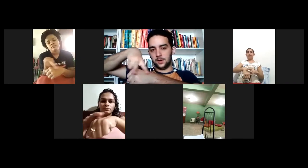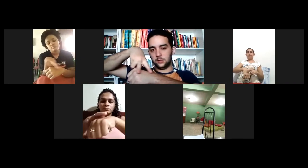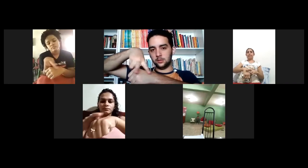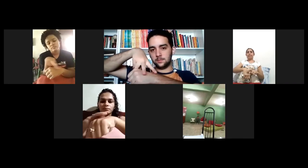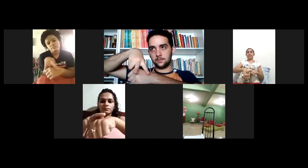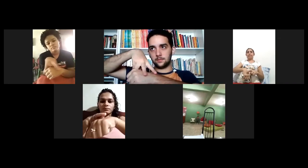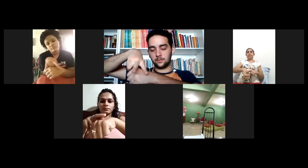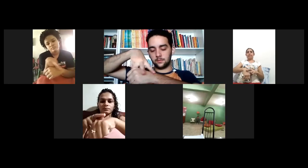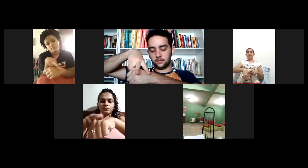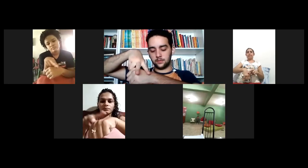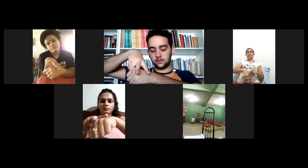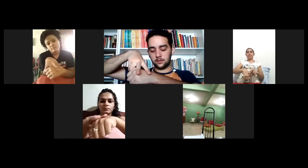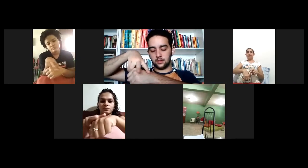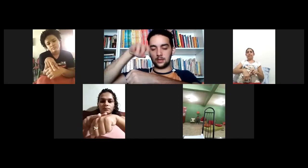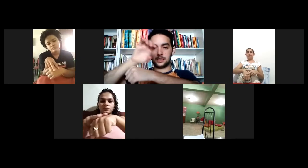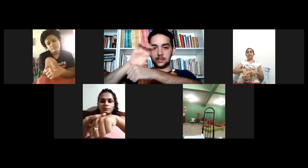verde,